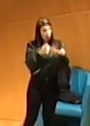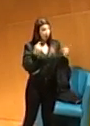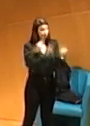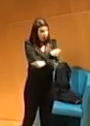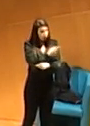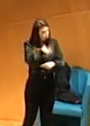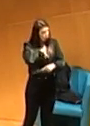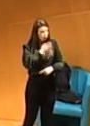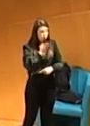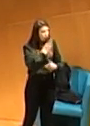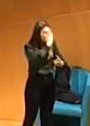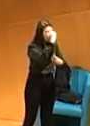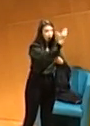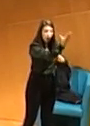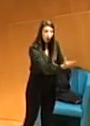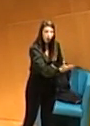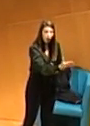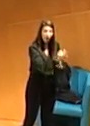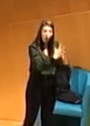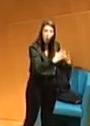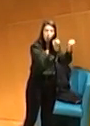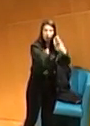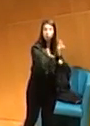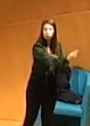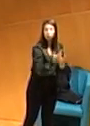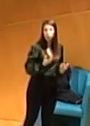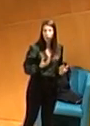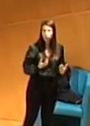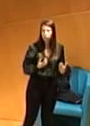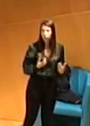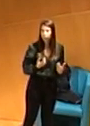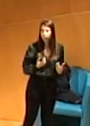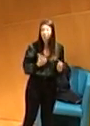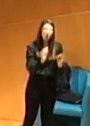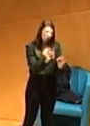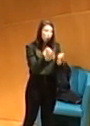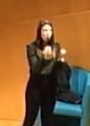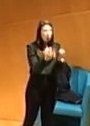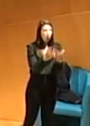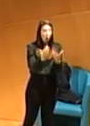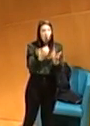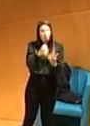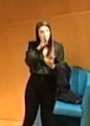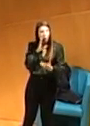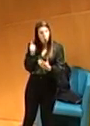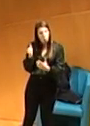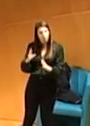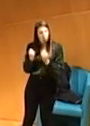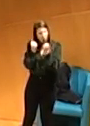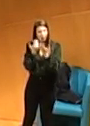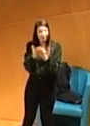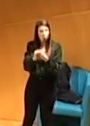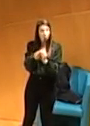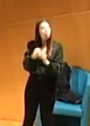a, de leurs compétences, parce qu'en fait, c'est aussi le problème des parents qui sont très compétents, puisque moi,